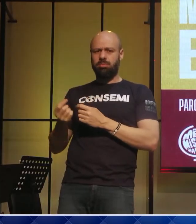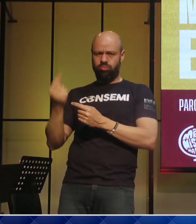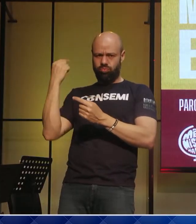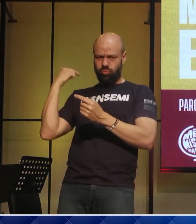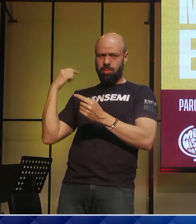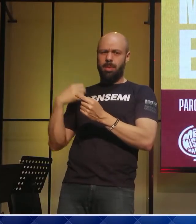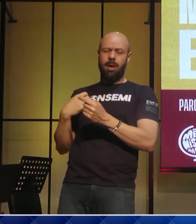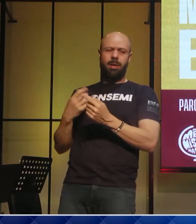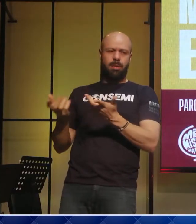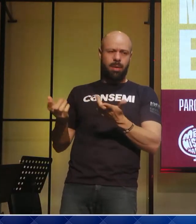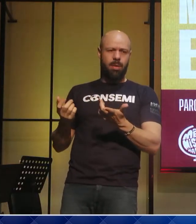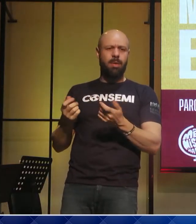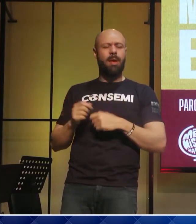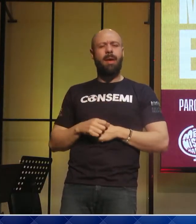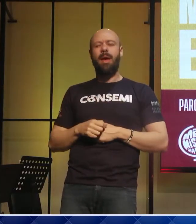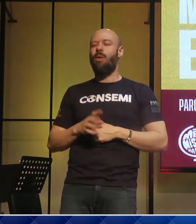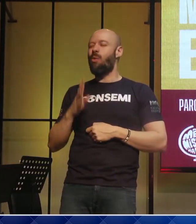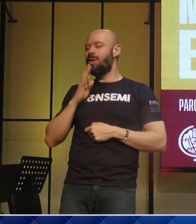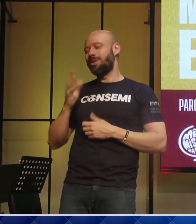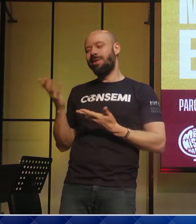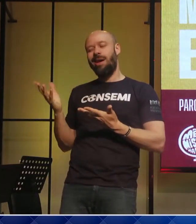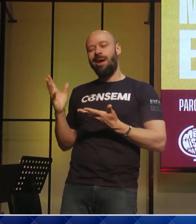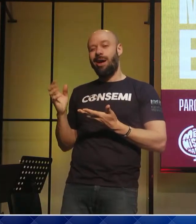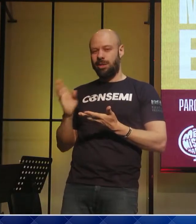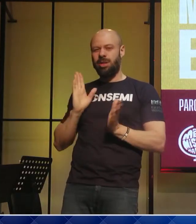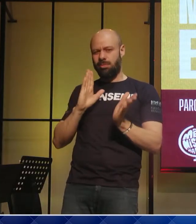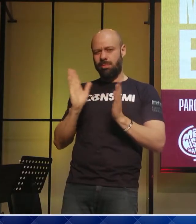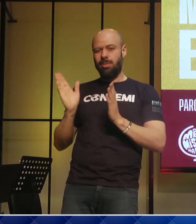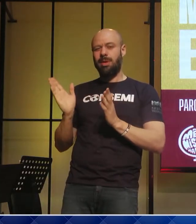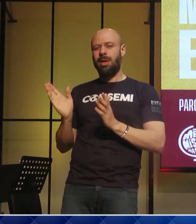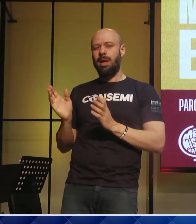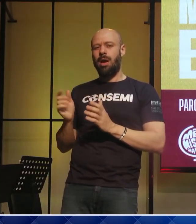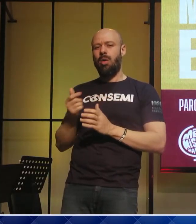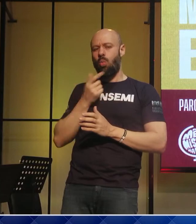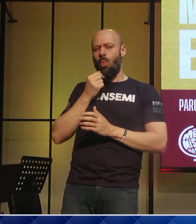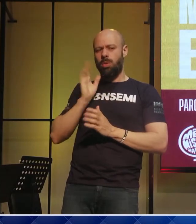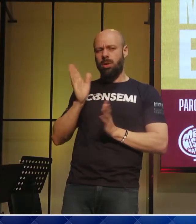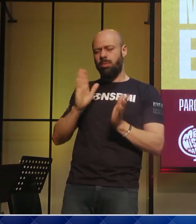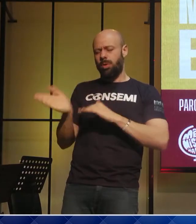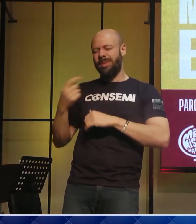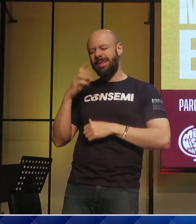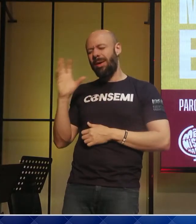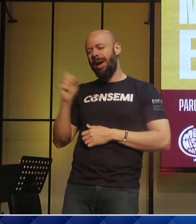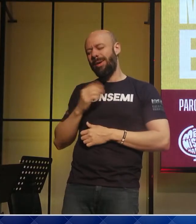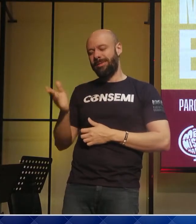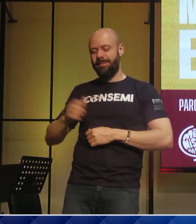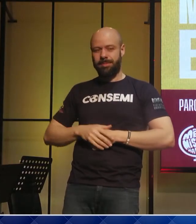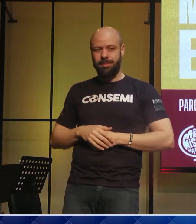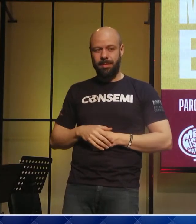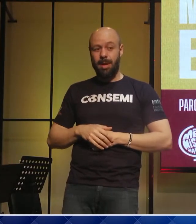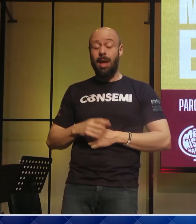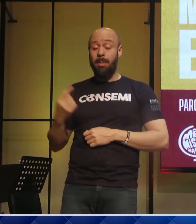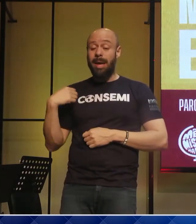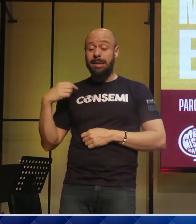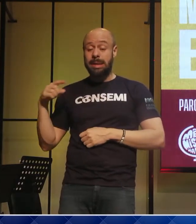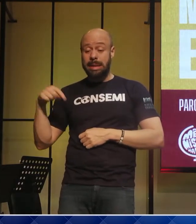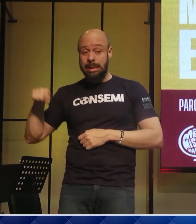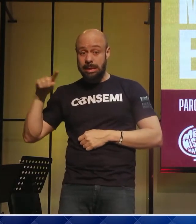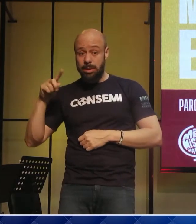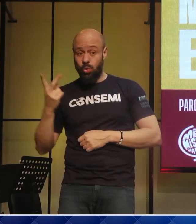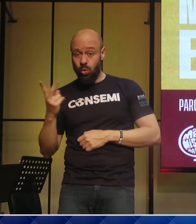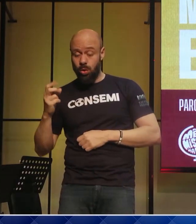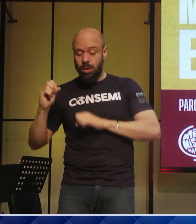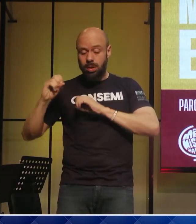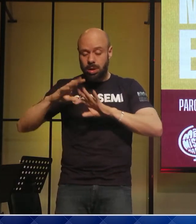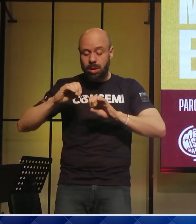pai. E eu vejo no Gilberto esse exemplo maior. É modelo. A